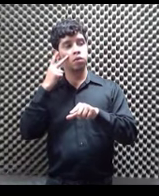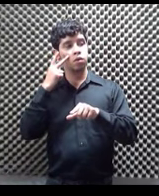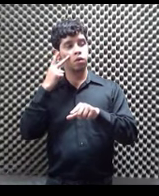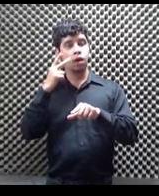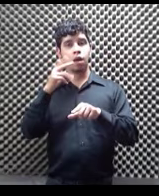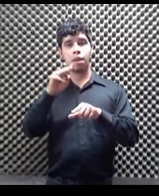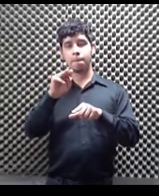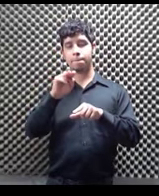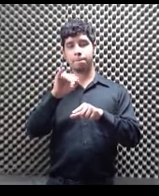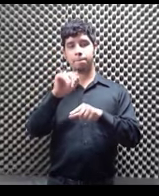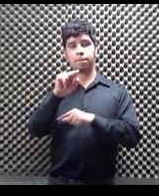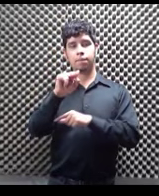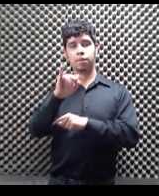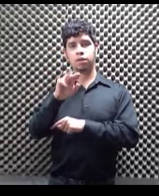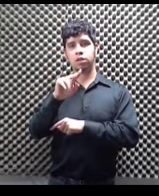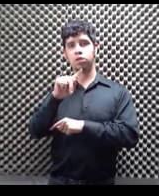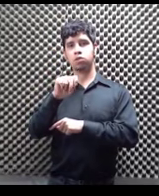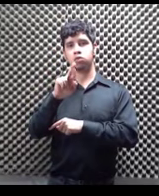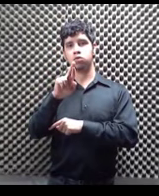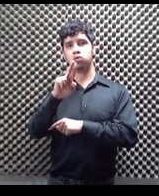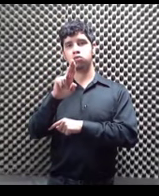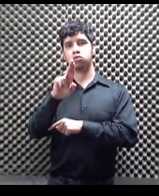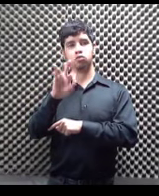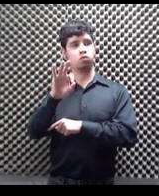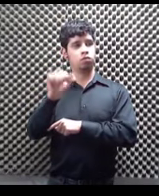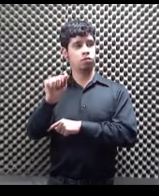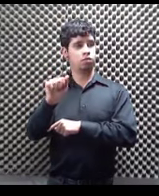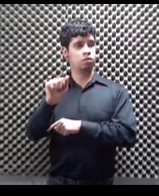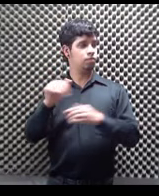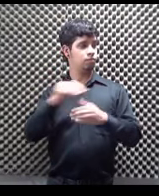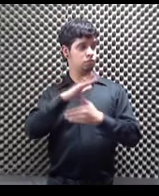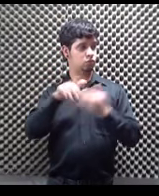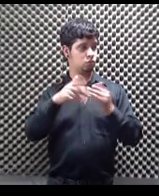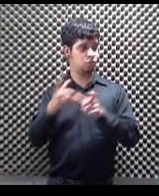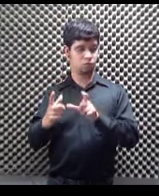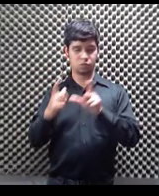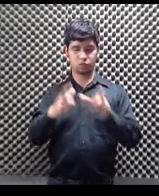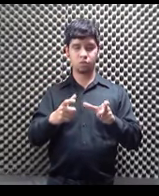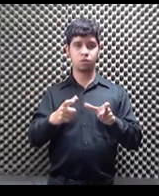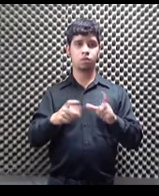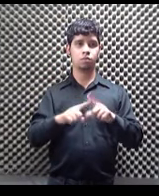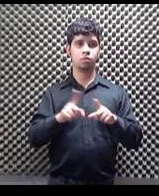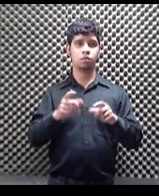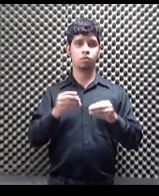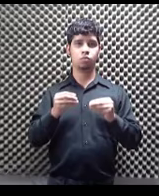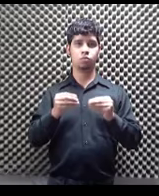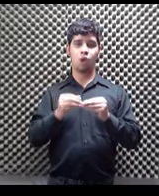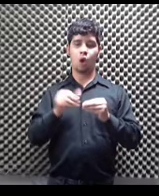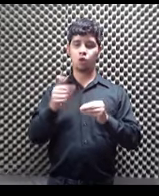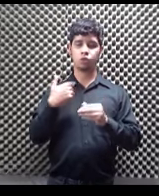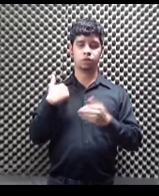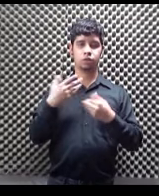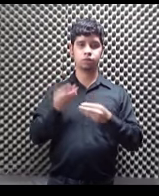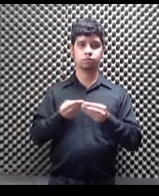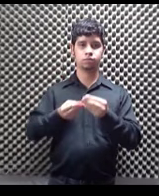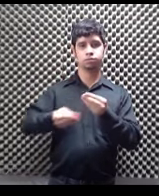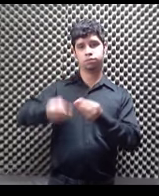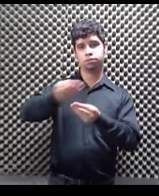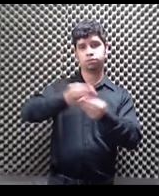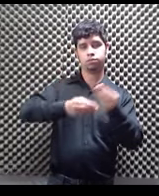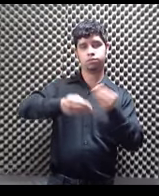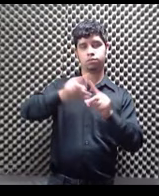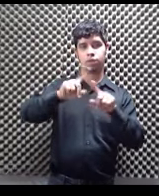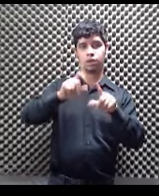Mini trufa. Oh, ese es mío. Mini nadie trufo lo puede la tocar. Pero si todo es tuyo. Sí, pero es que los demás los tendré que repartir en el